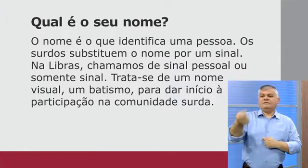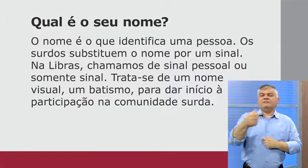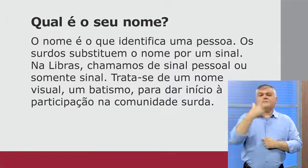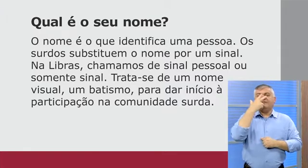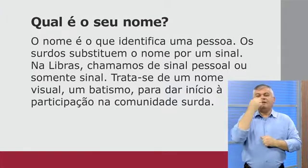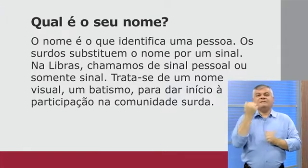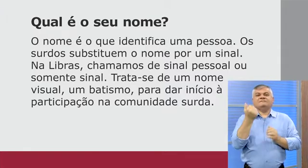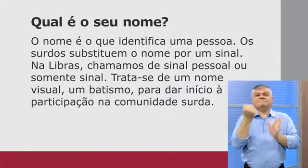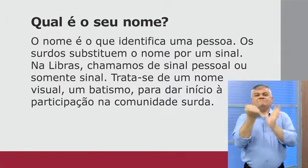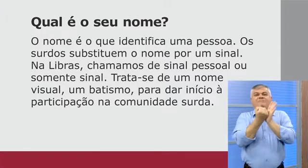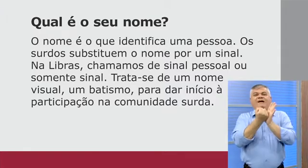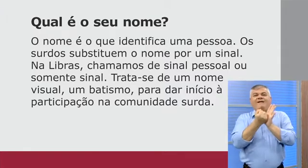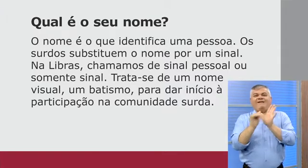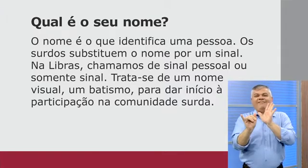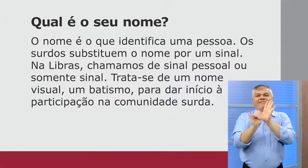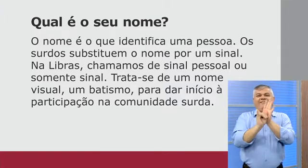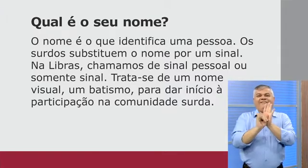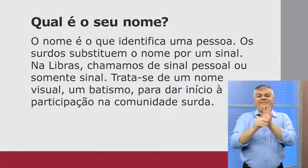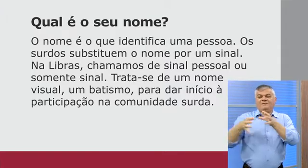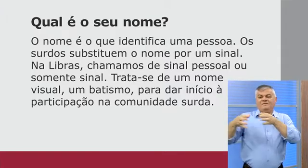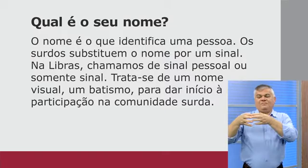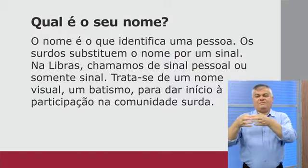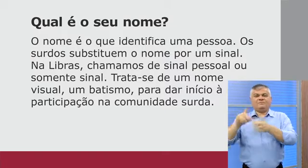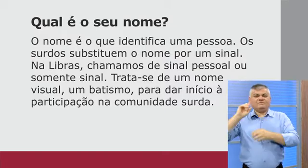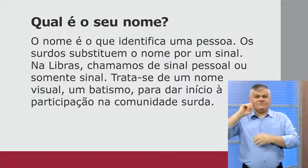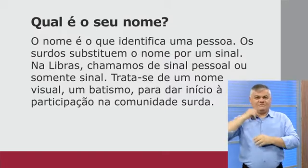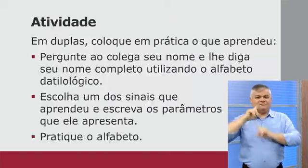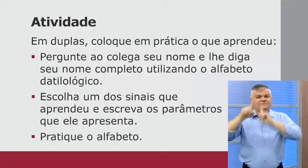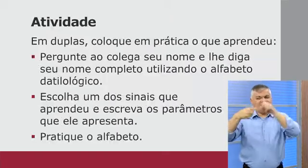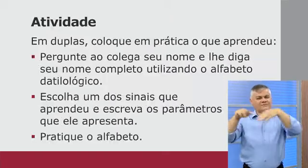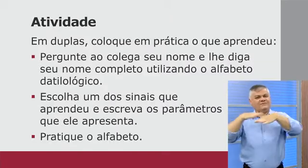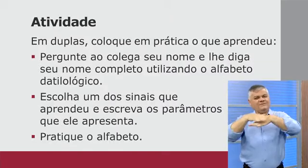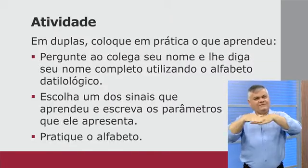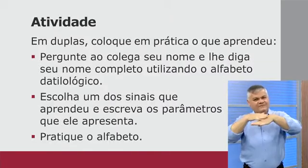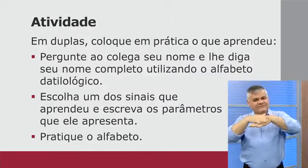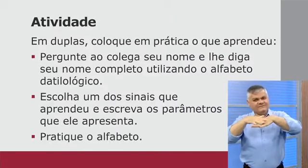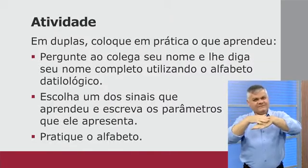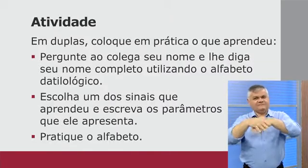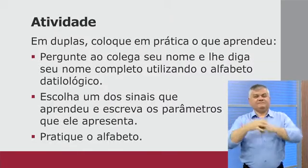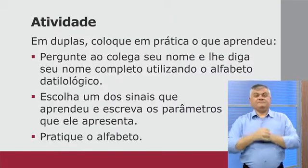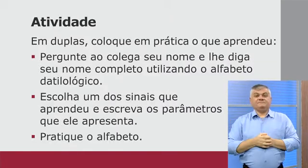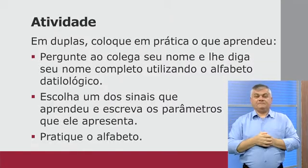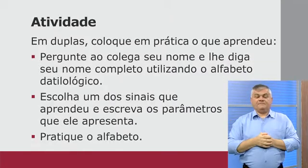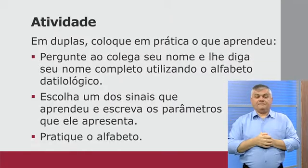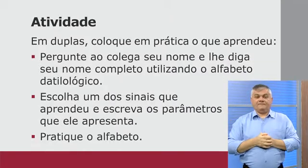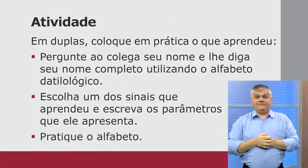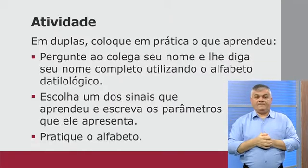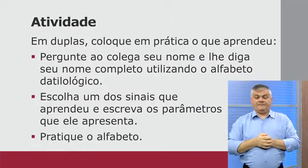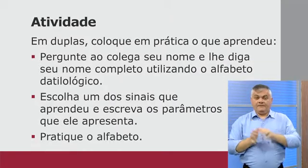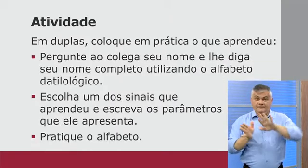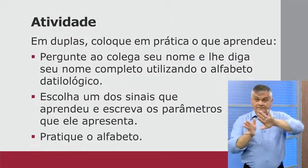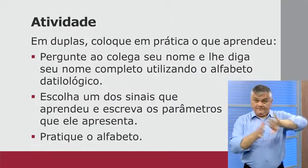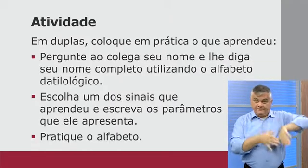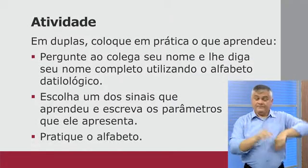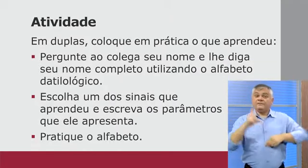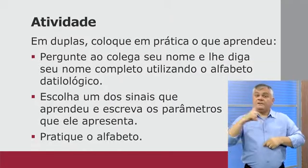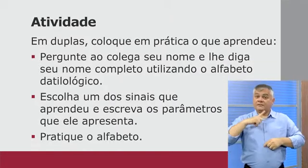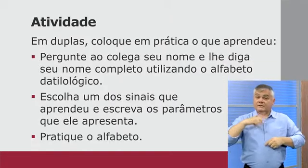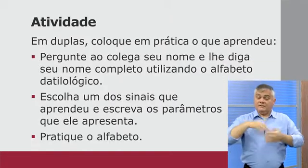inserção na comunidade surda. Nós ainda discutiremos mais sobre os sinais. Existe aí uma atividade prática para que vocês façam